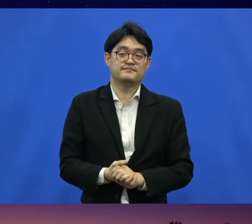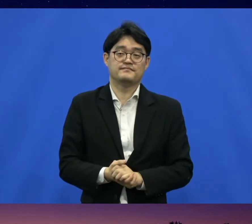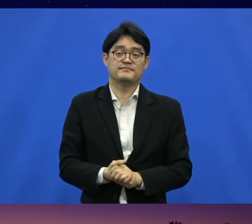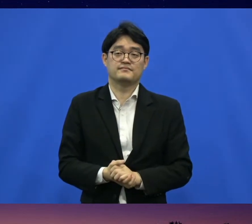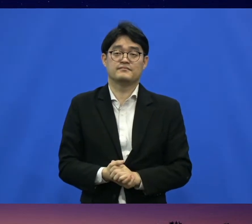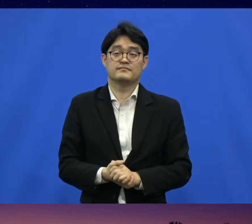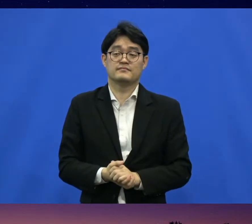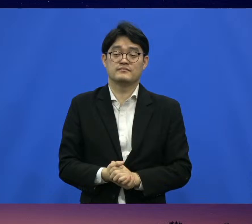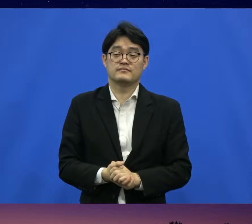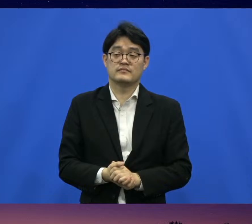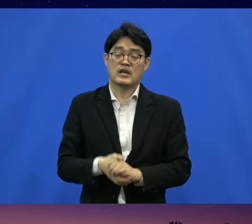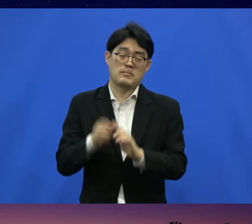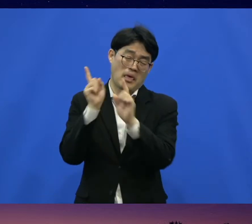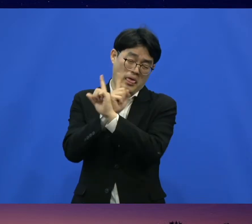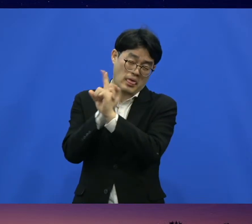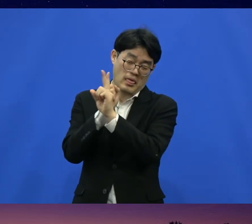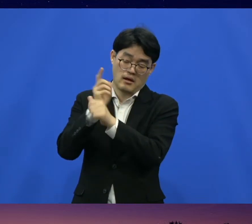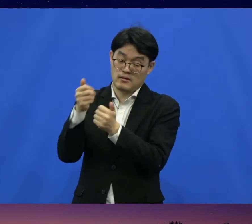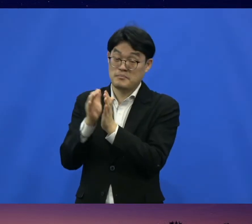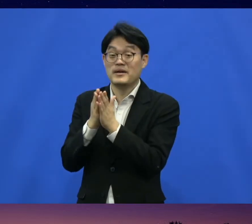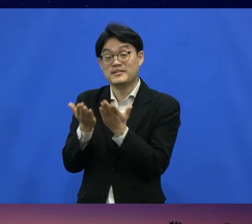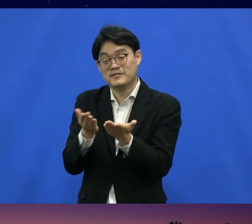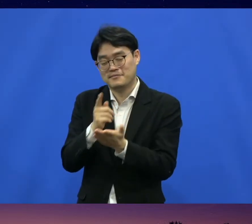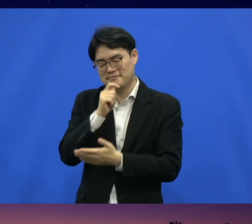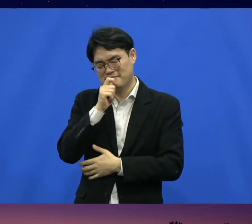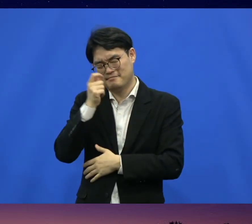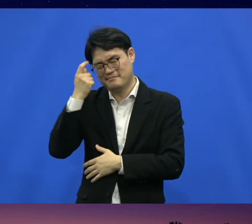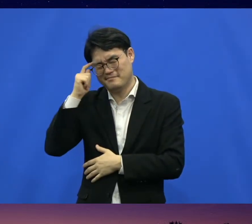그걸 가지고 매일 말씀을 묵상하는 거예요, 여러분.